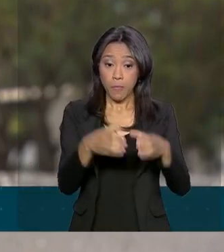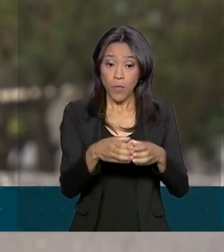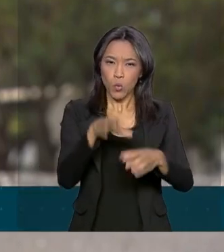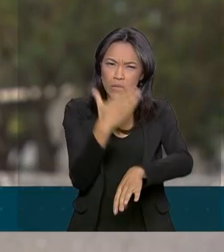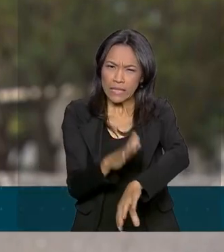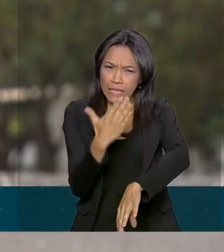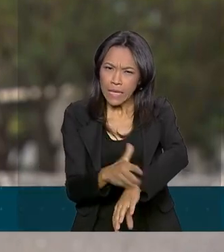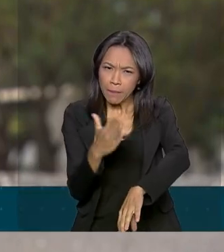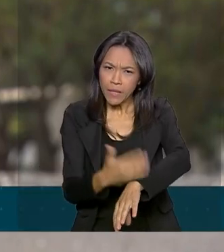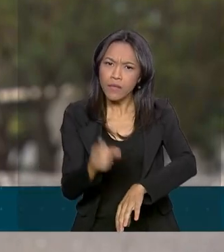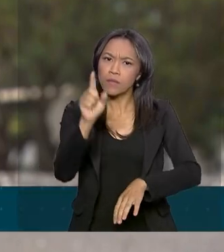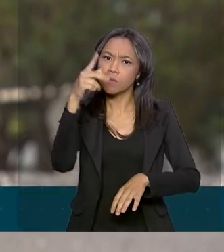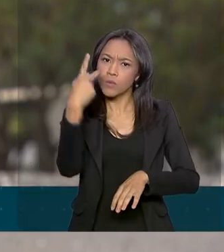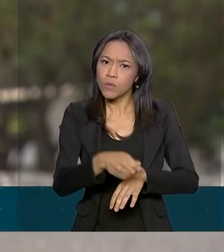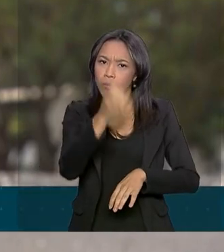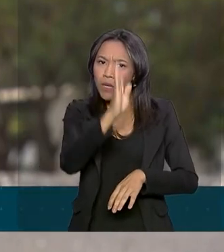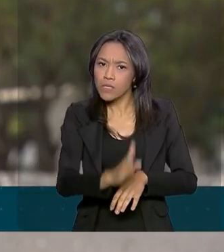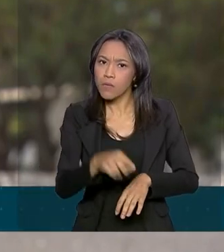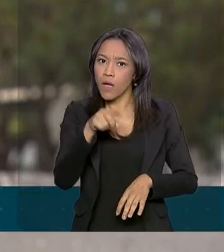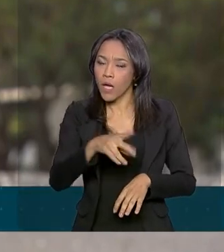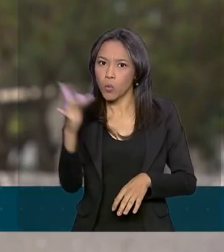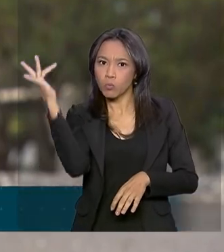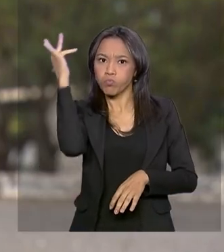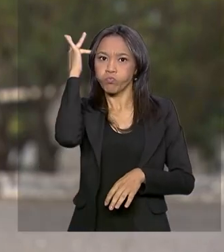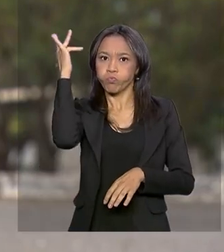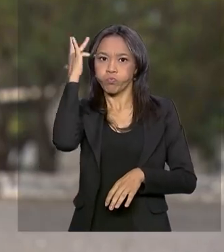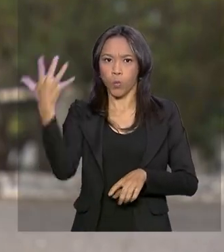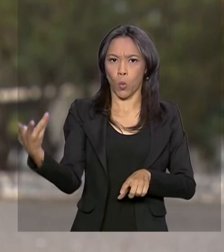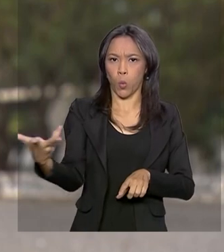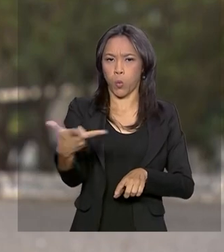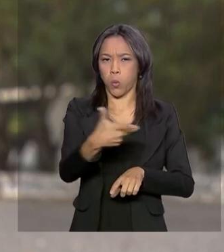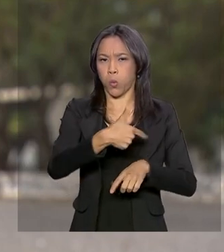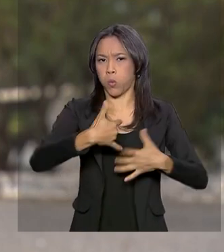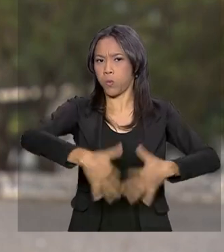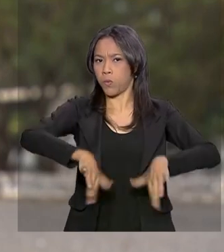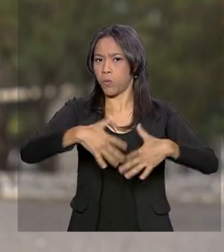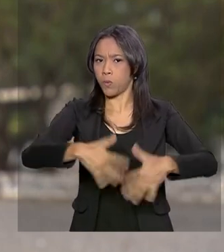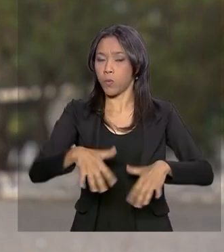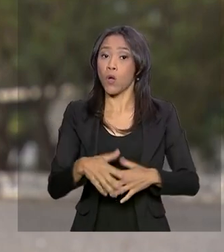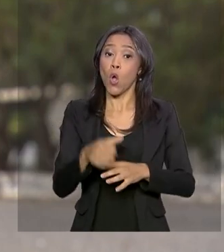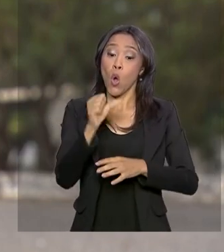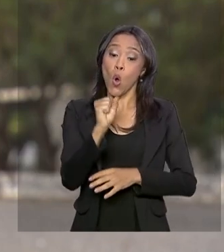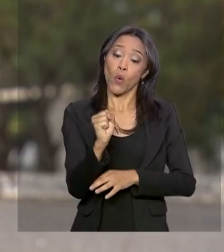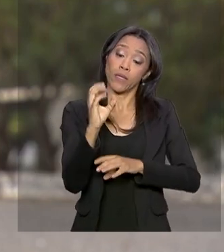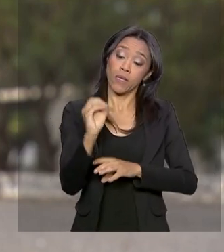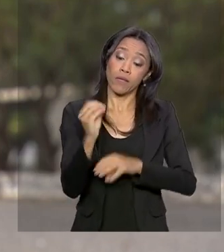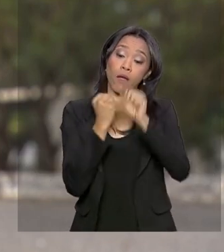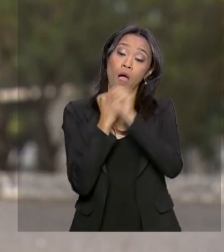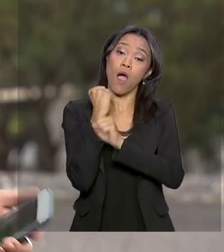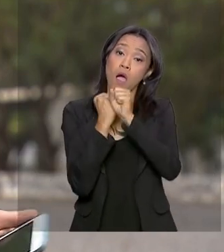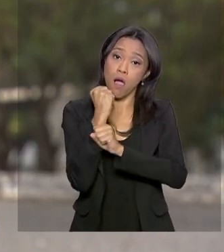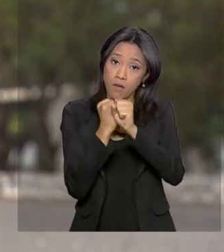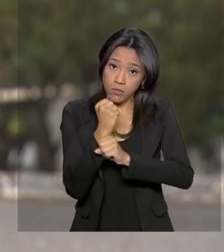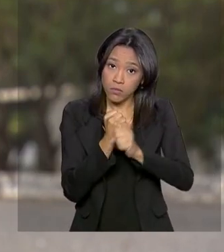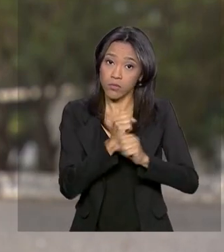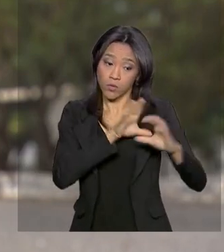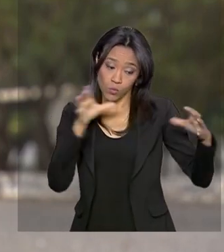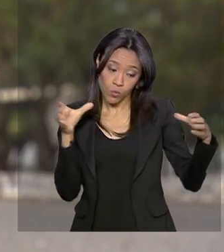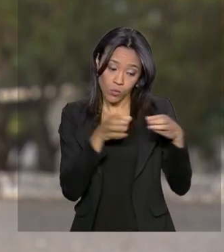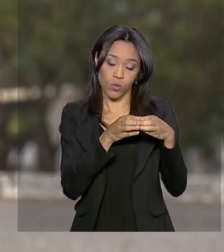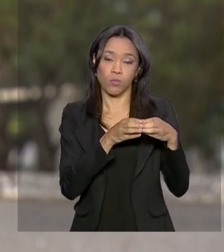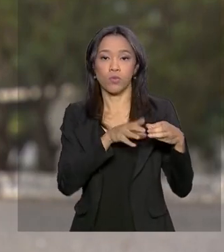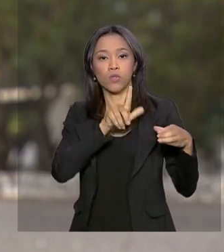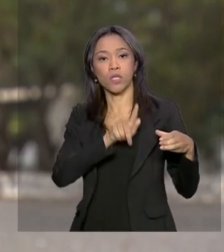do brasil é considerado de alto nível para se ter uma idéia em 80 anos de atuação do gabinete de segurança